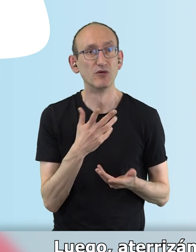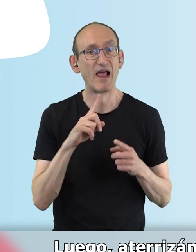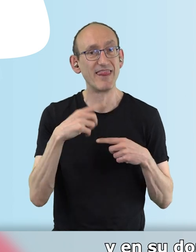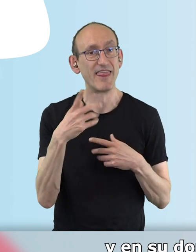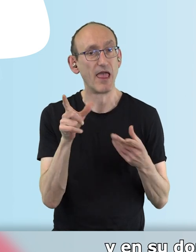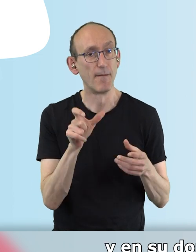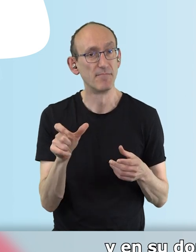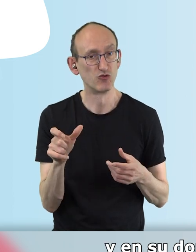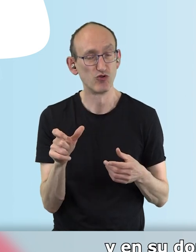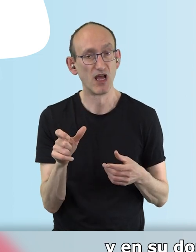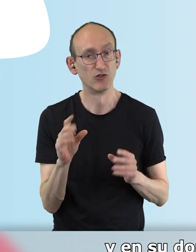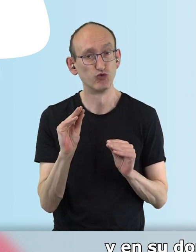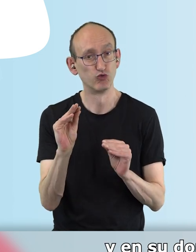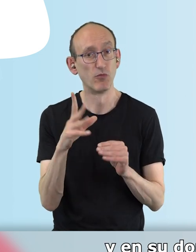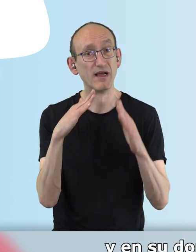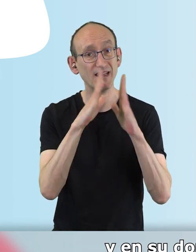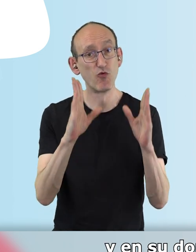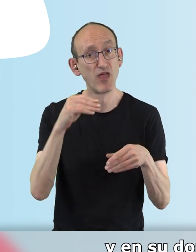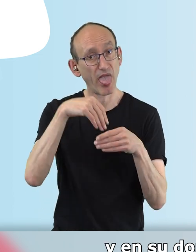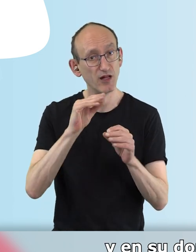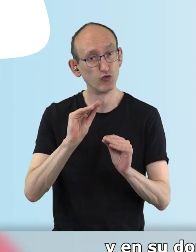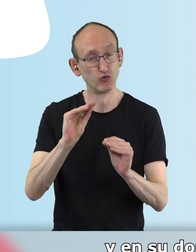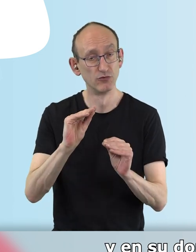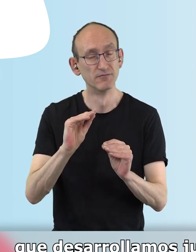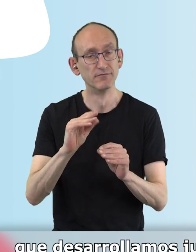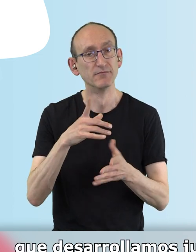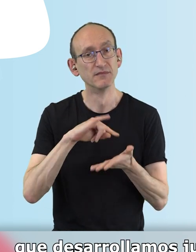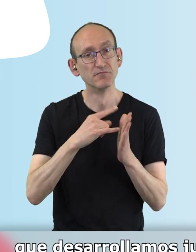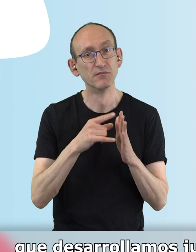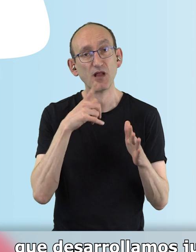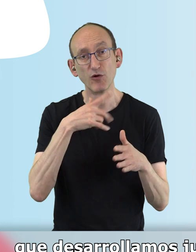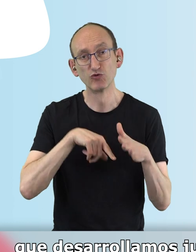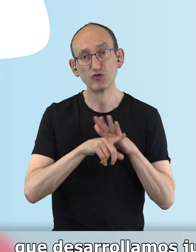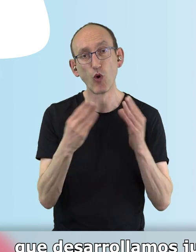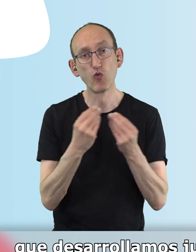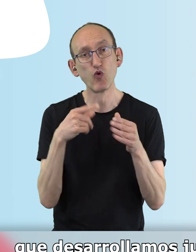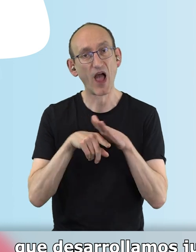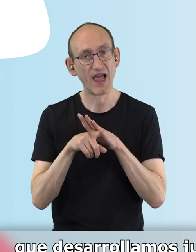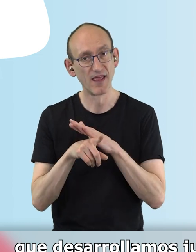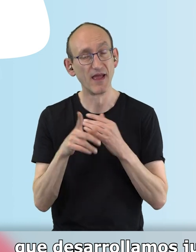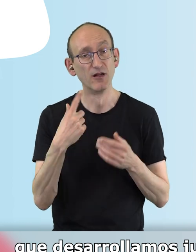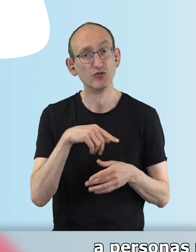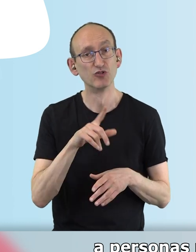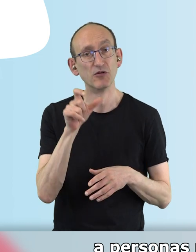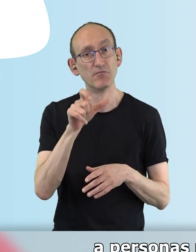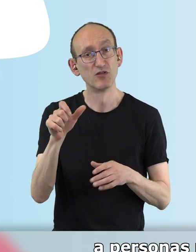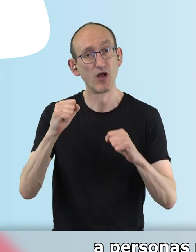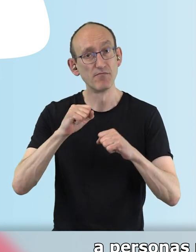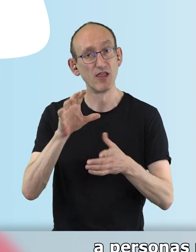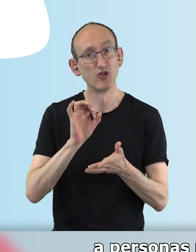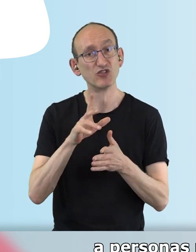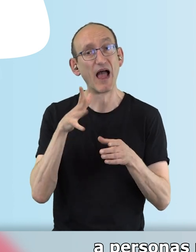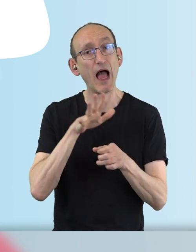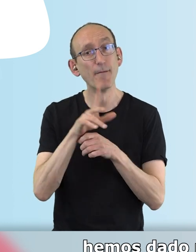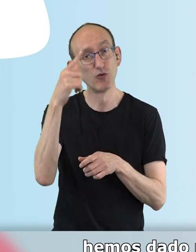en el día a día de las personas y en su domicilio, en el marco de un proyecto que desarrollamos junto a la gerencia en el que damos servicio a personas mayores en el